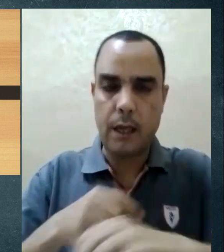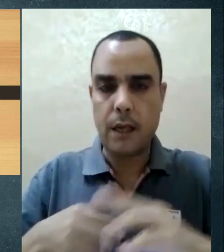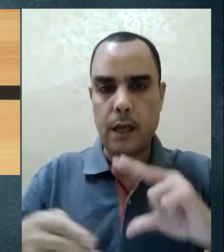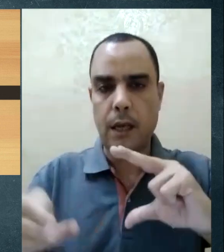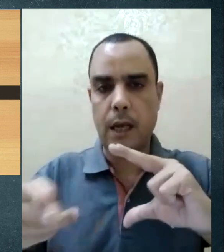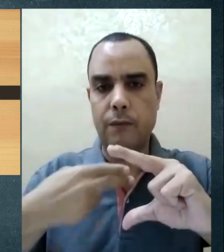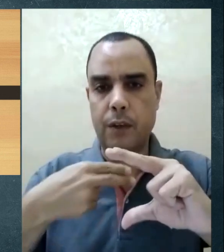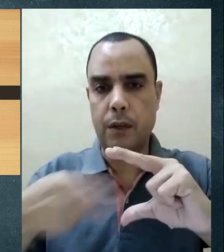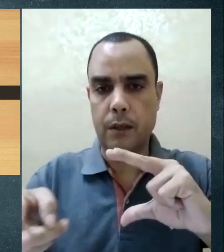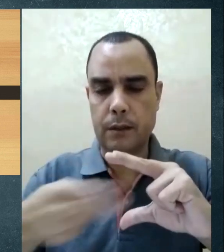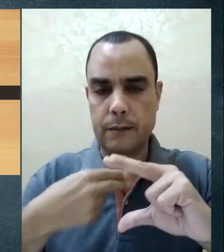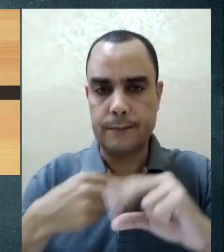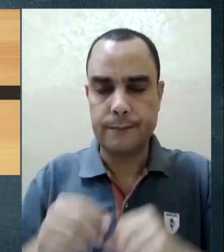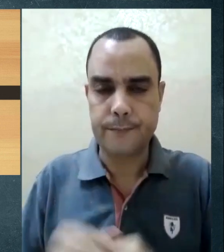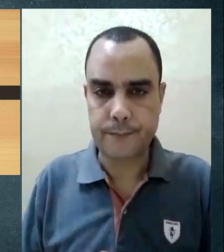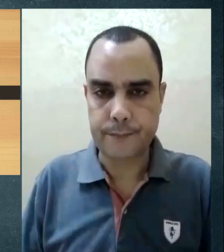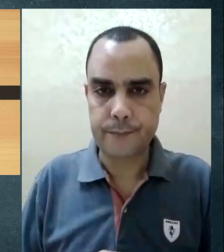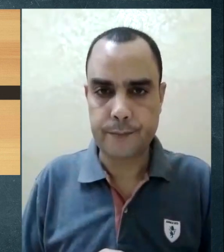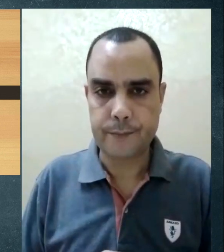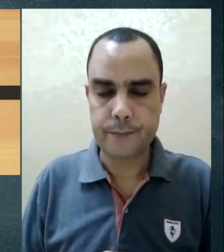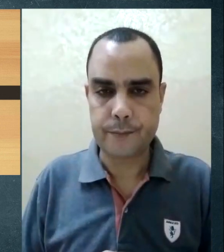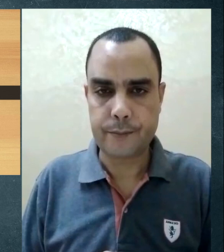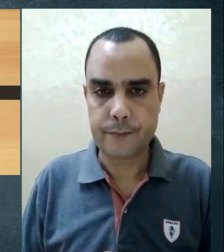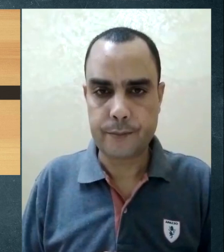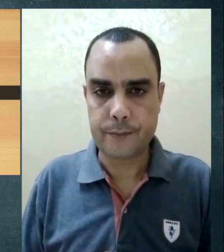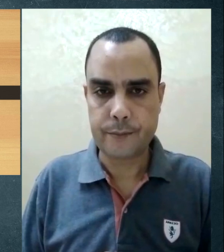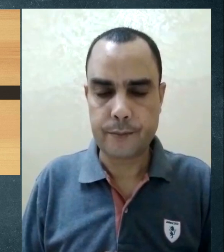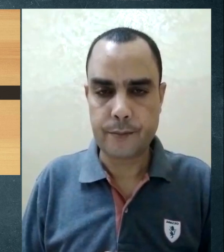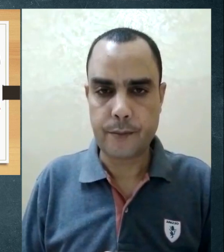ووقت الفراغ.